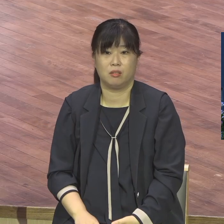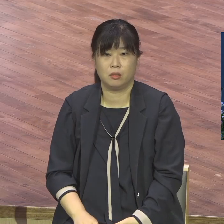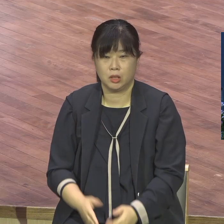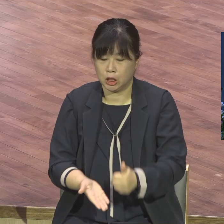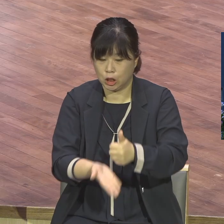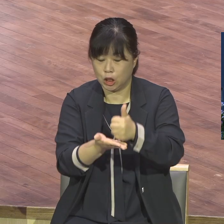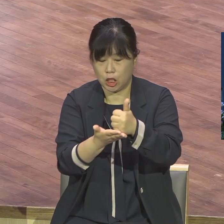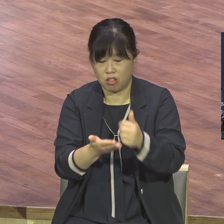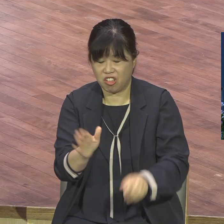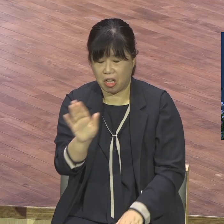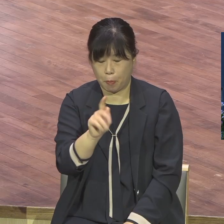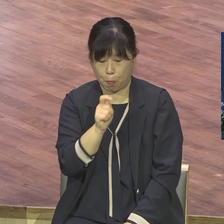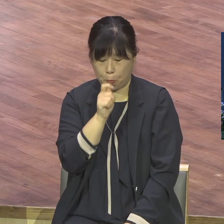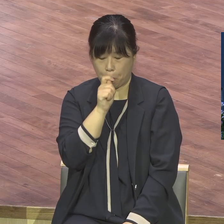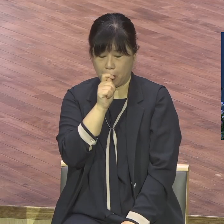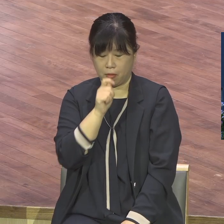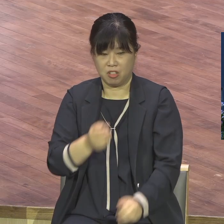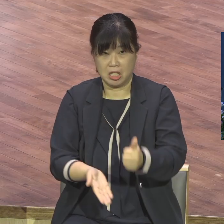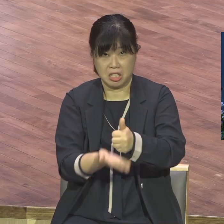칭찬할 줄 몰라.